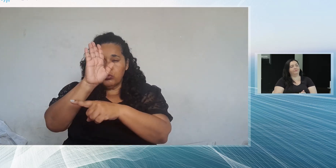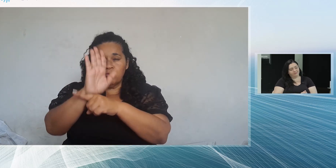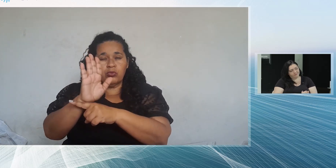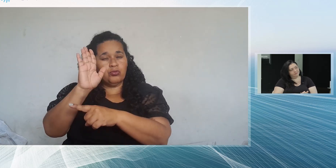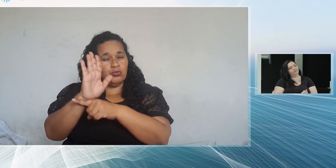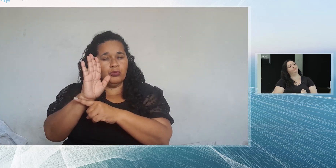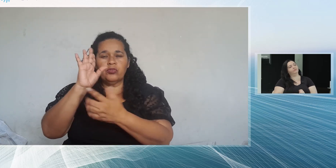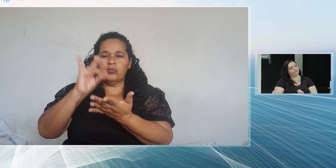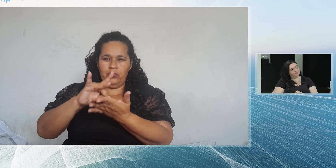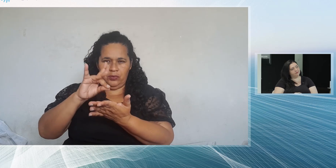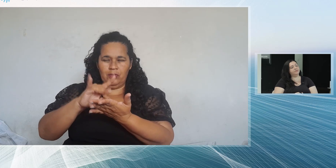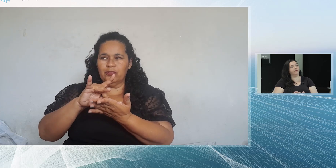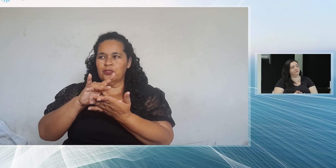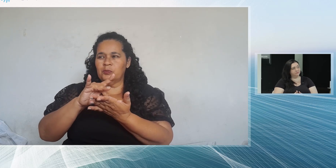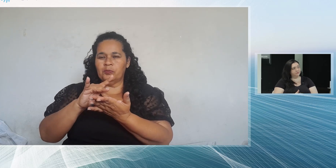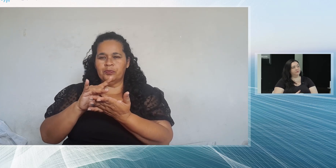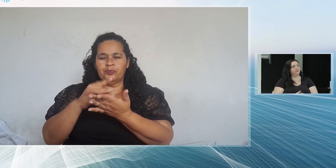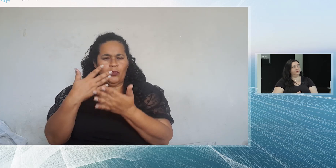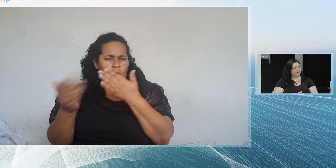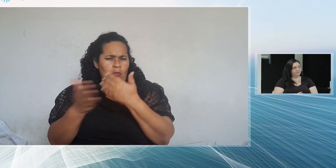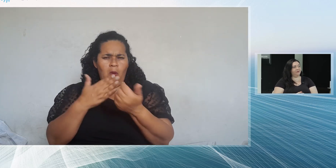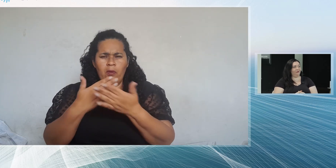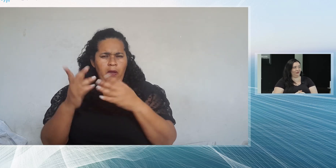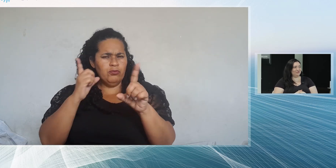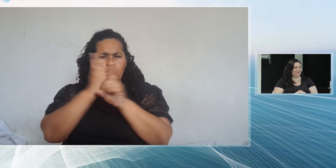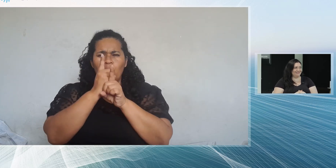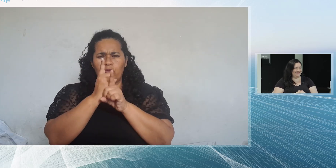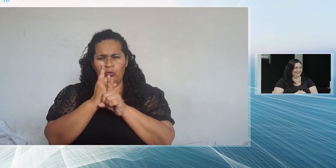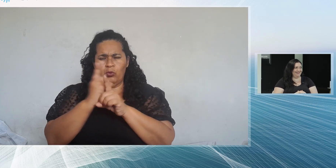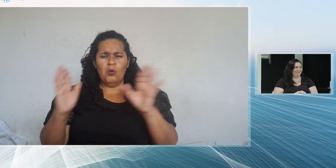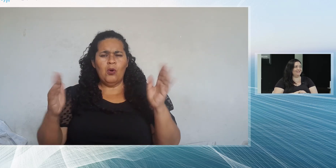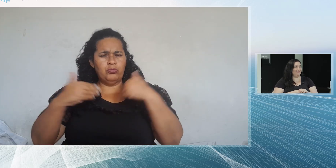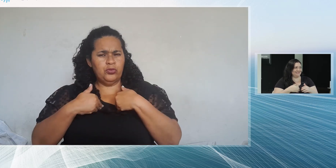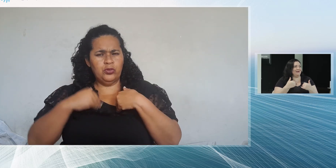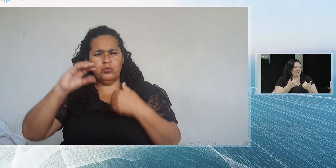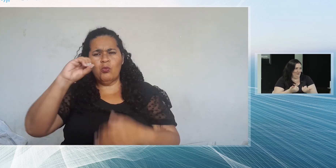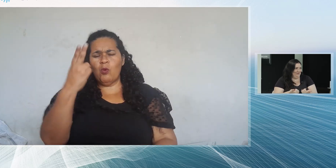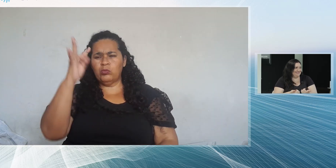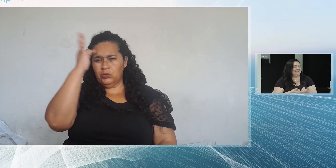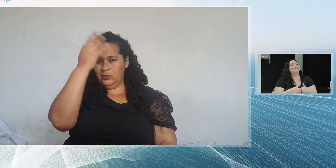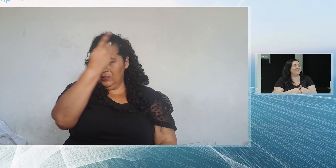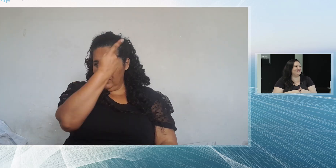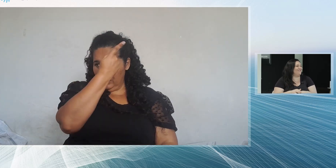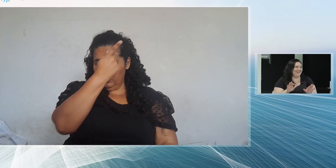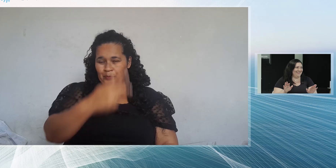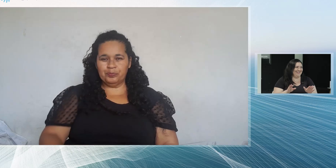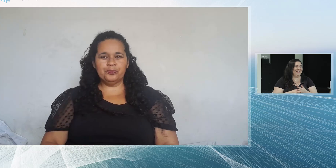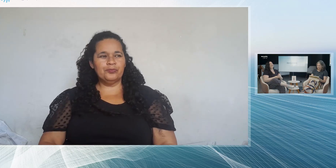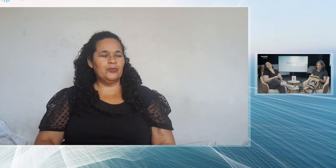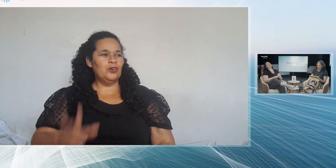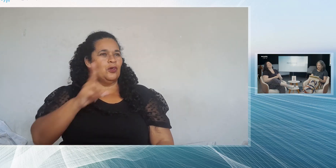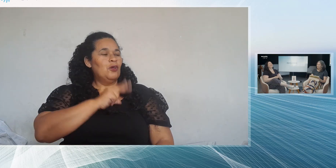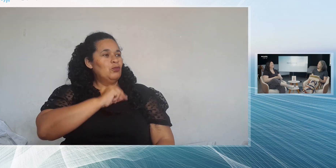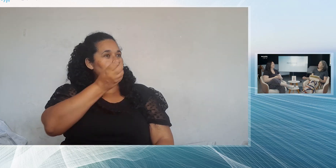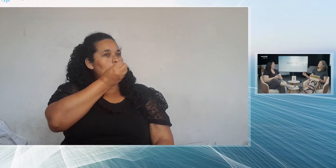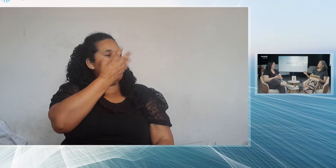e trabalha aquilo que você tem dificuldade. Sim. Isso é perfeito, não é? Porque nós somos assim, né? Nós né? temos as partes boas e as ruins também.